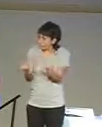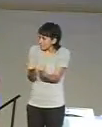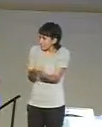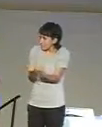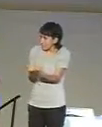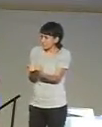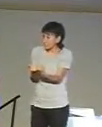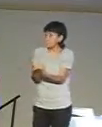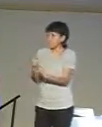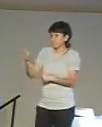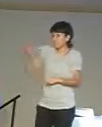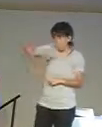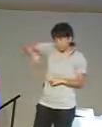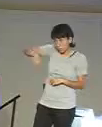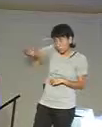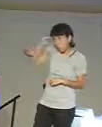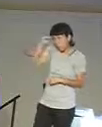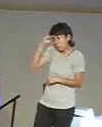como un pecado